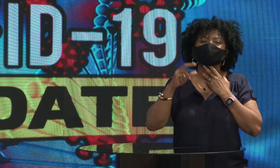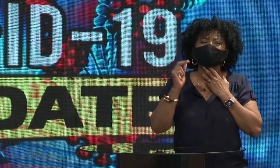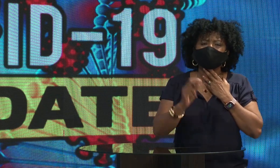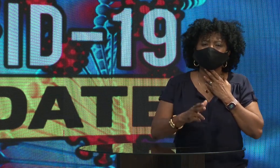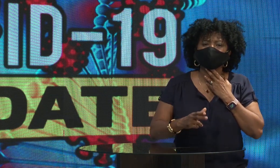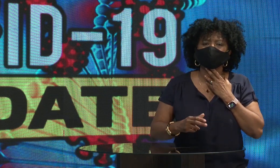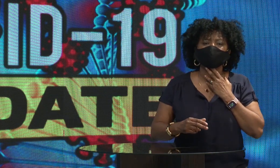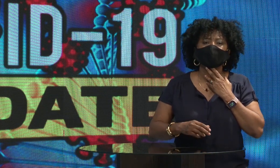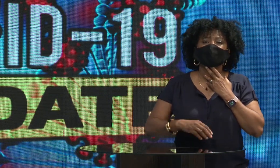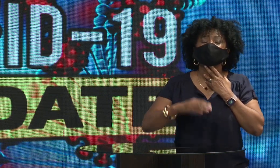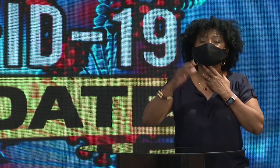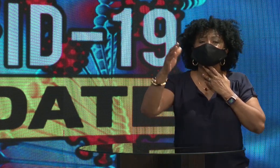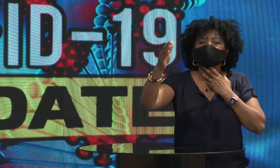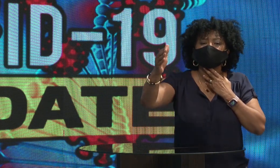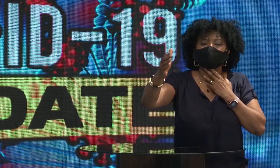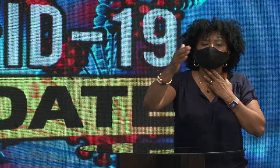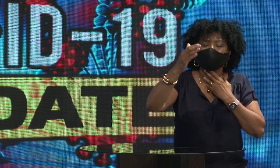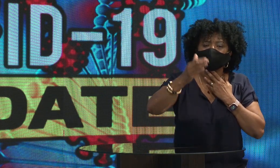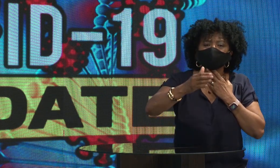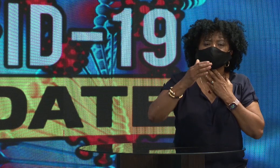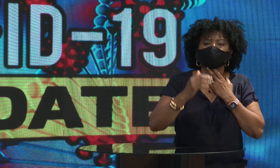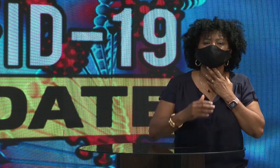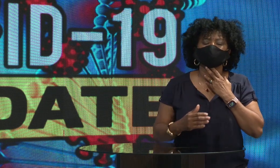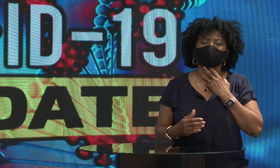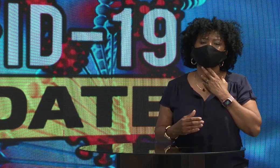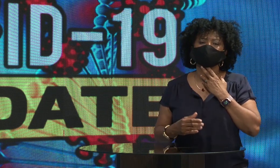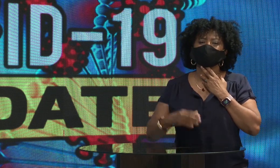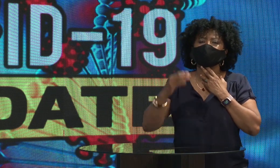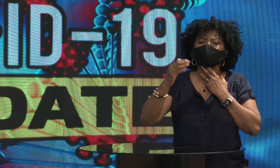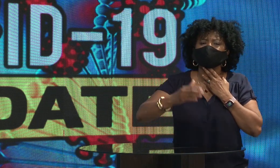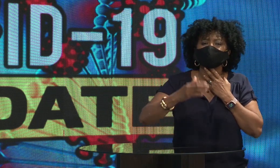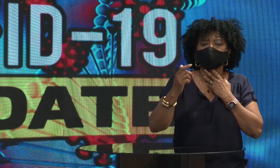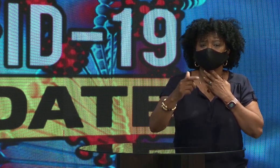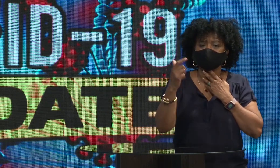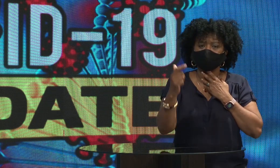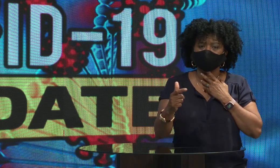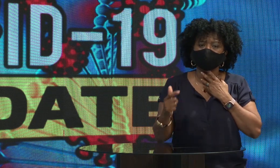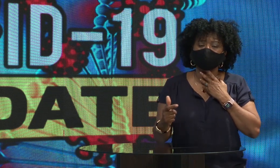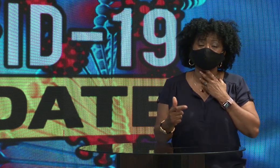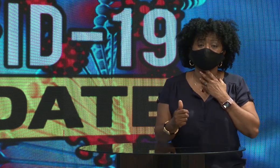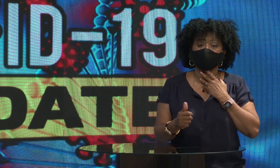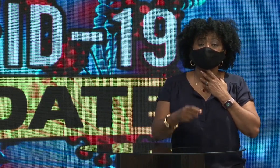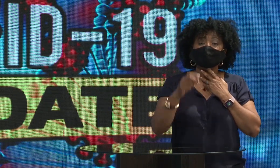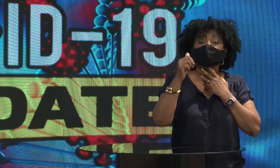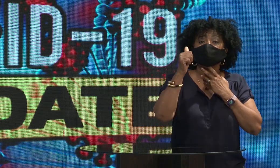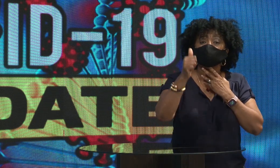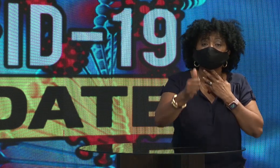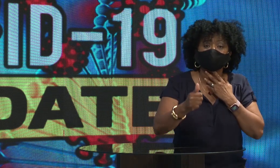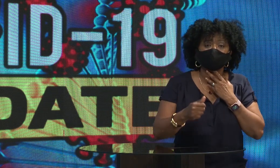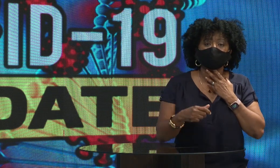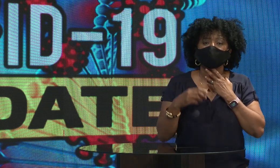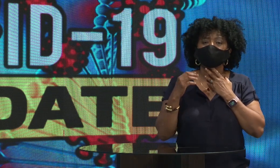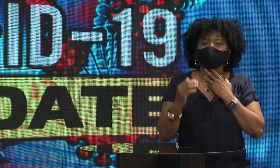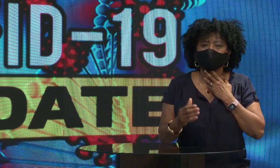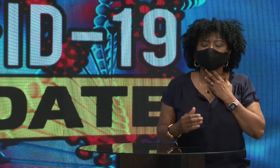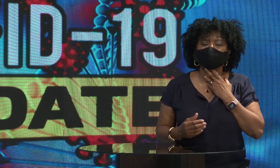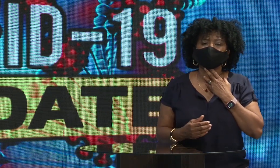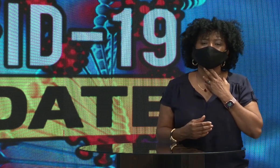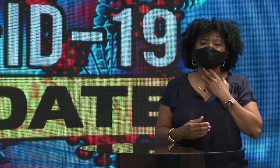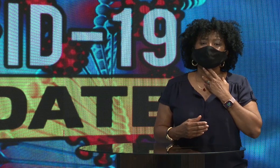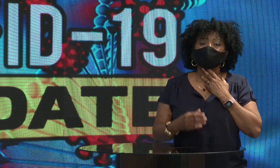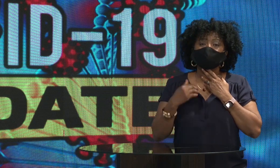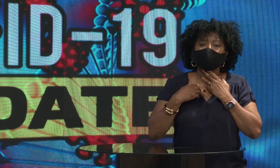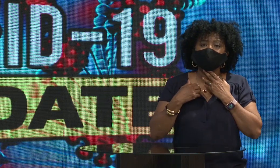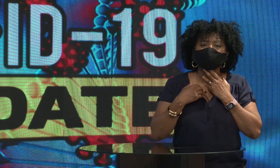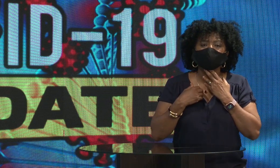verpleegkundigen, de artsen, de mensen die bij de hokjes staan, de portiers, alle mensen die in de frontlinie zijn, politie,